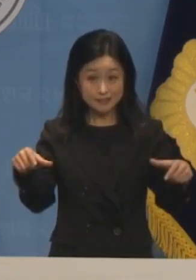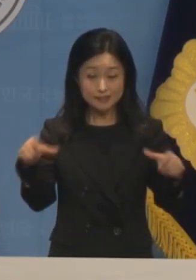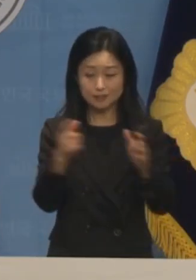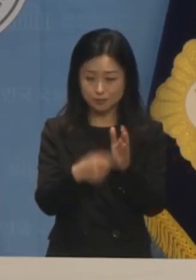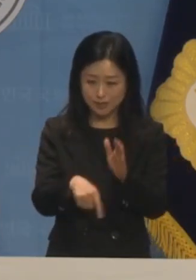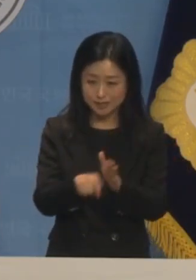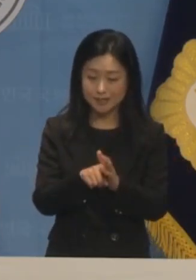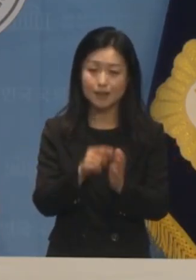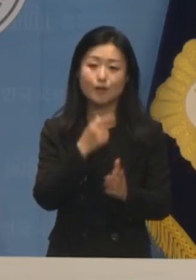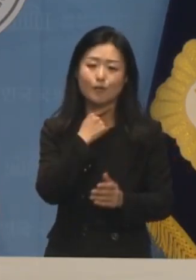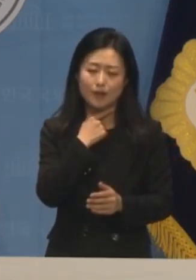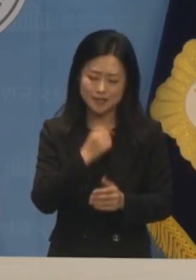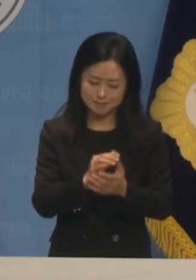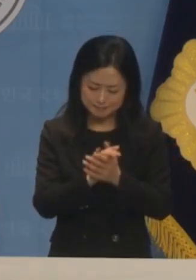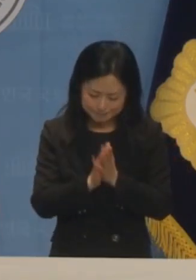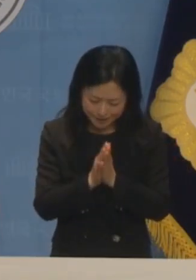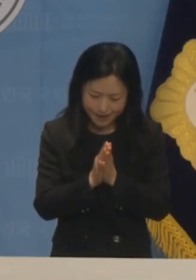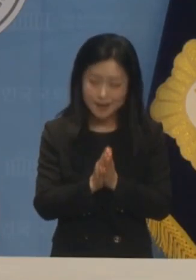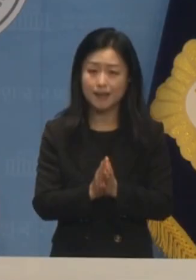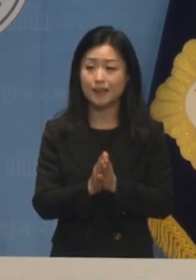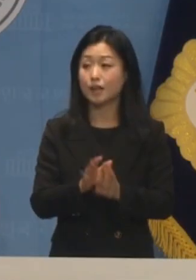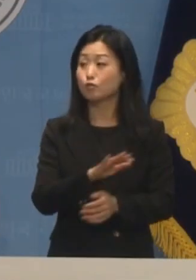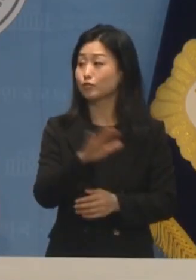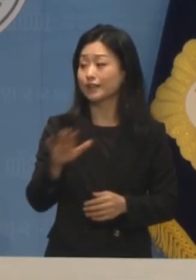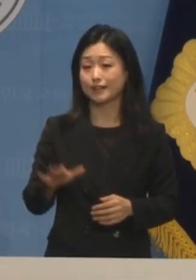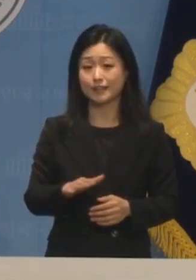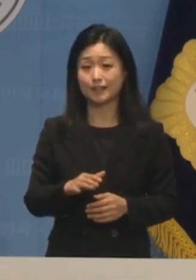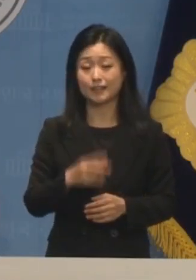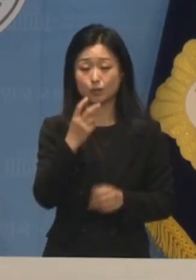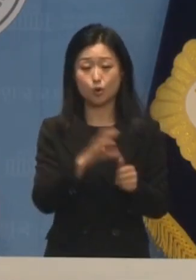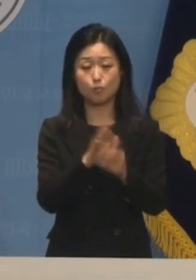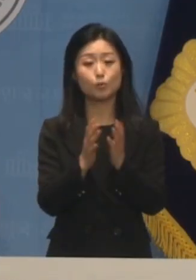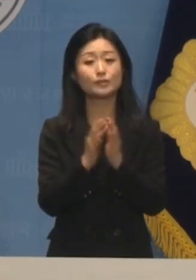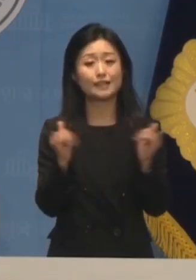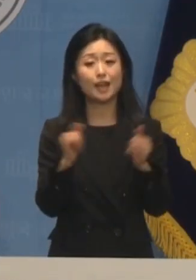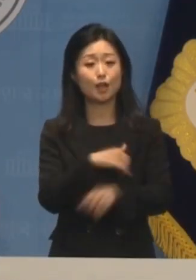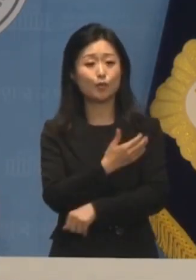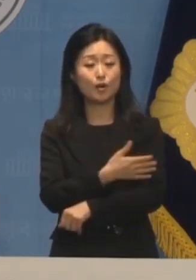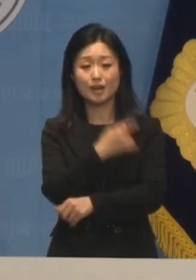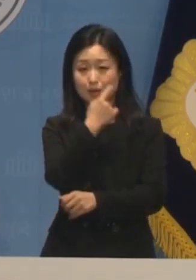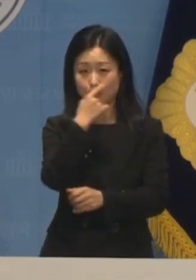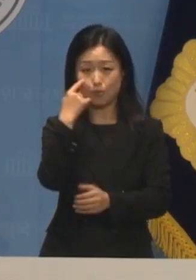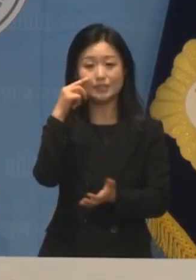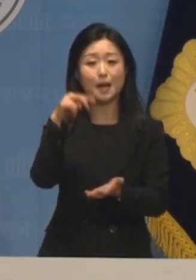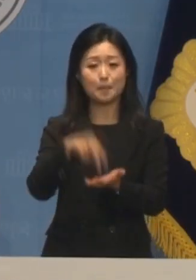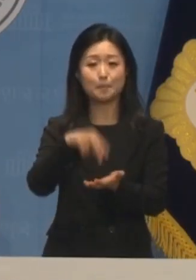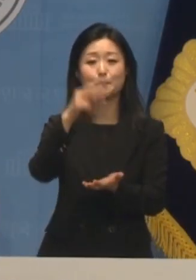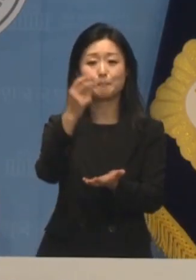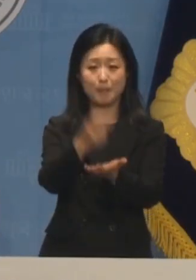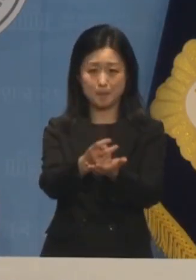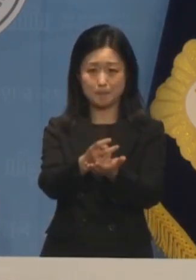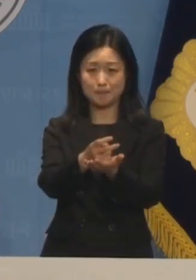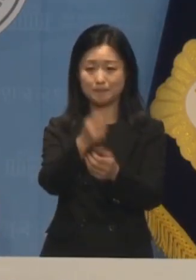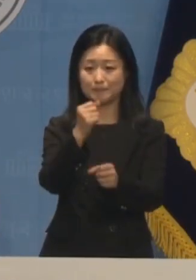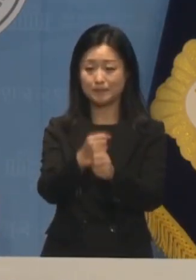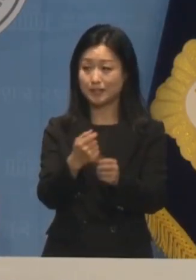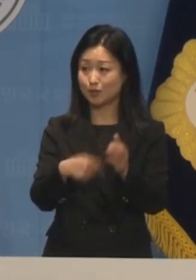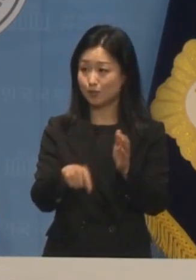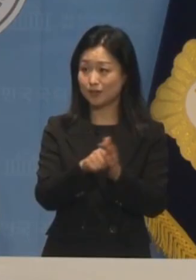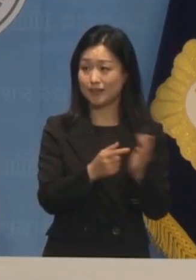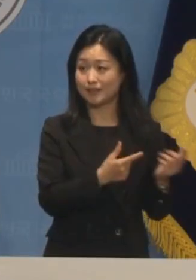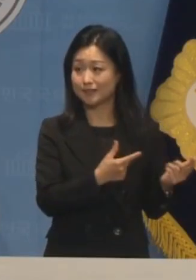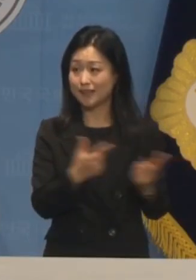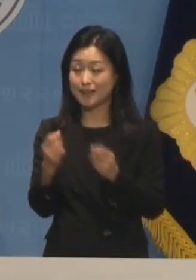수 있길 바랍니다. 우리는 돌봄 노동자 권리 보장법의 조속한 입법을 위해 공동의